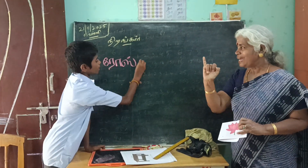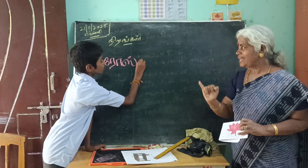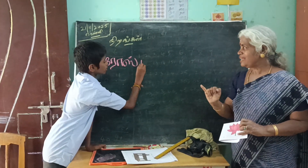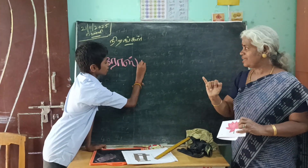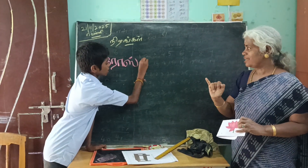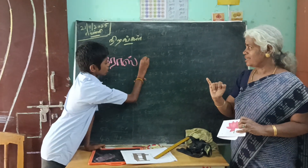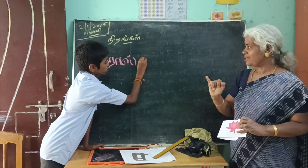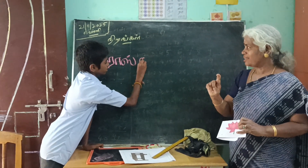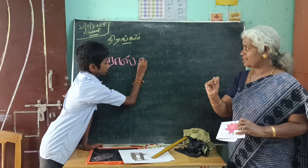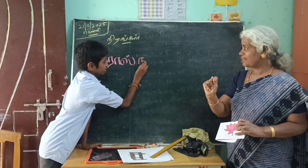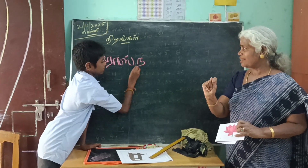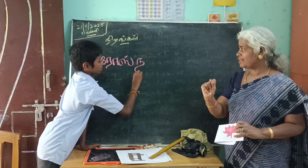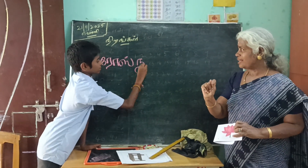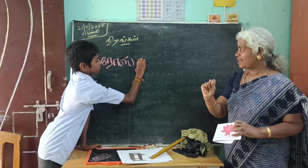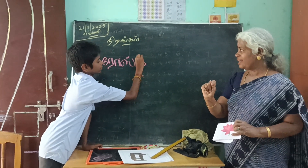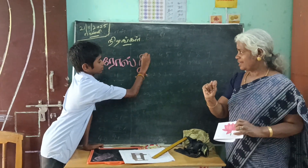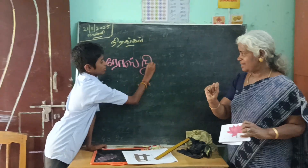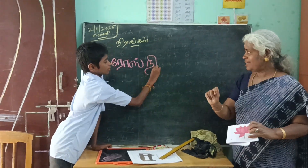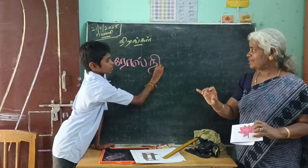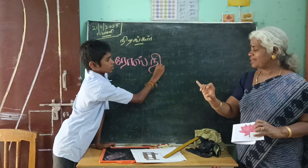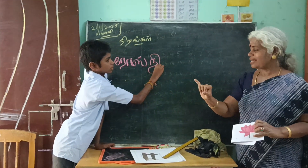நீ நீ